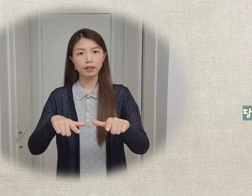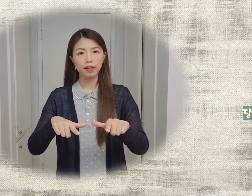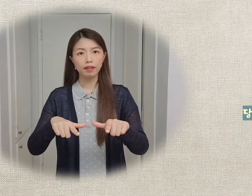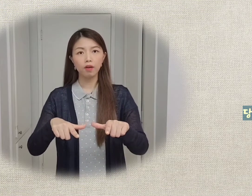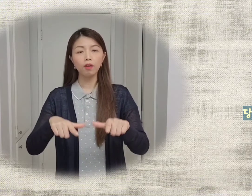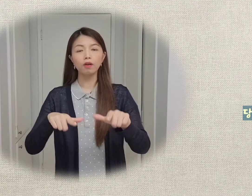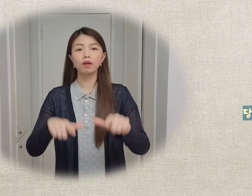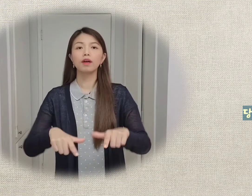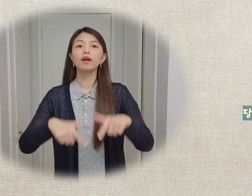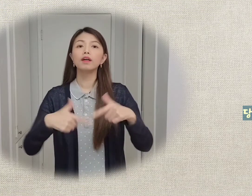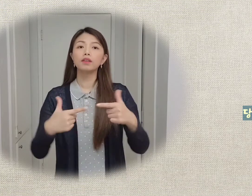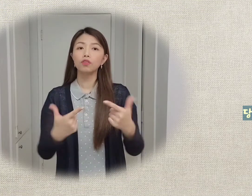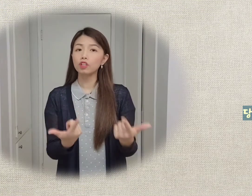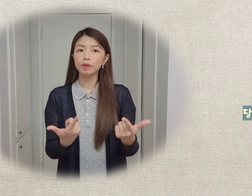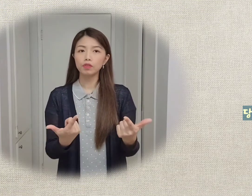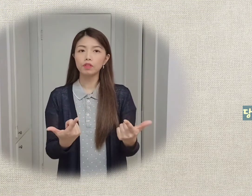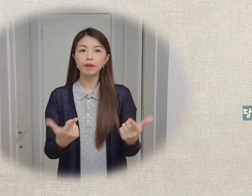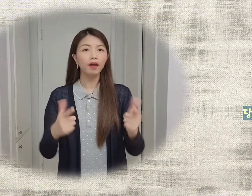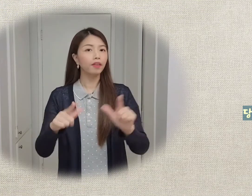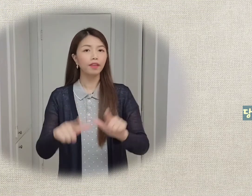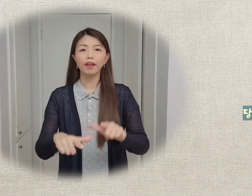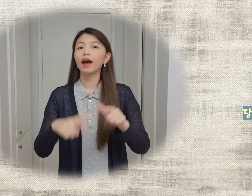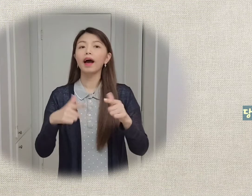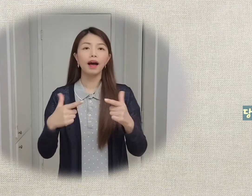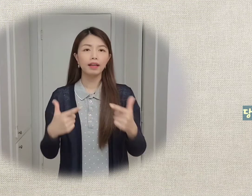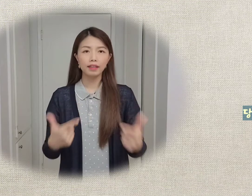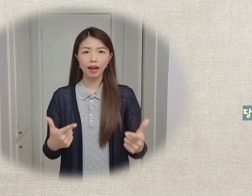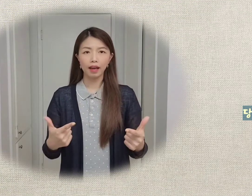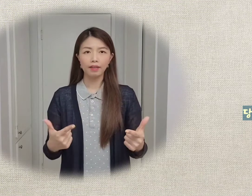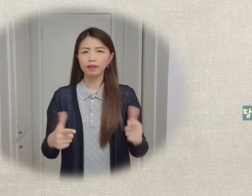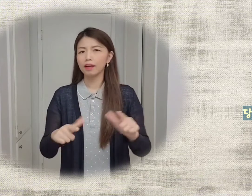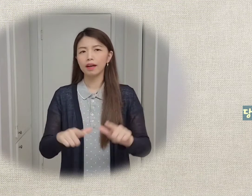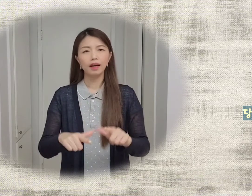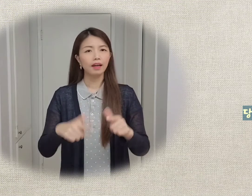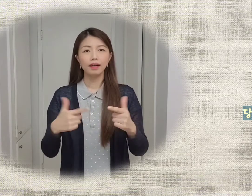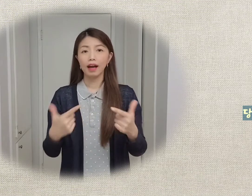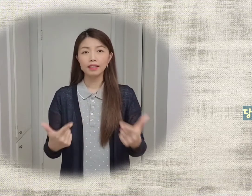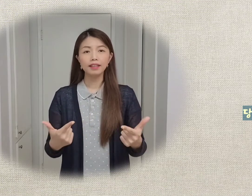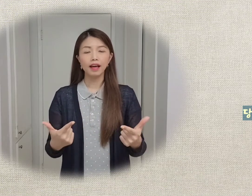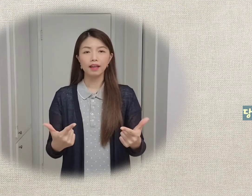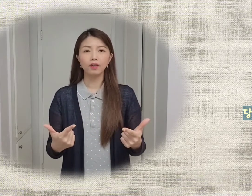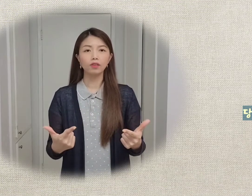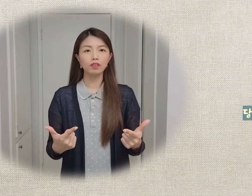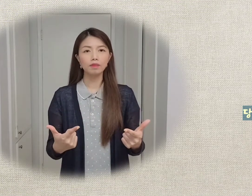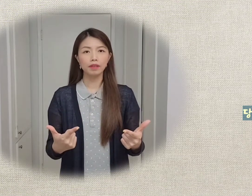이 상태에서 뒤집어 주시면 아니야,